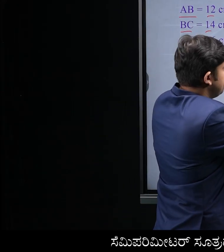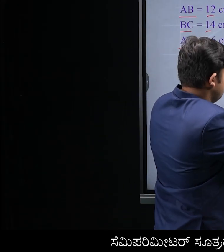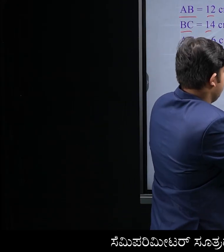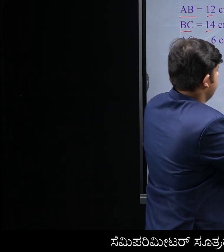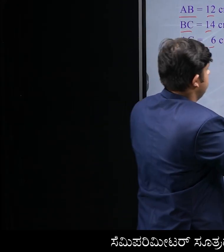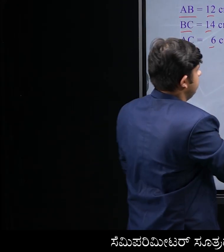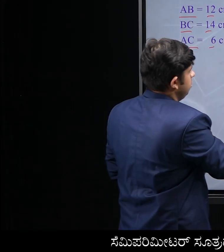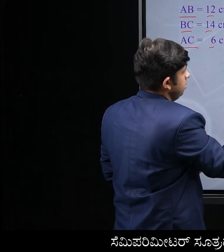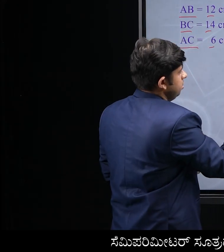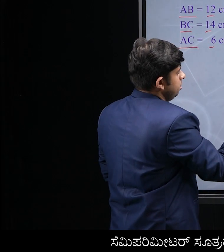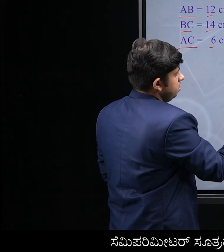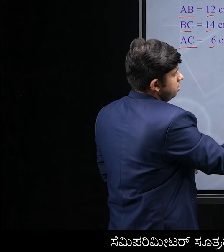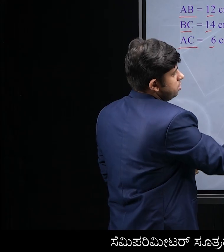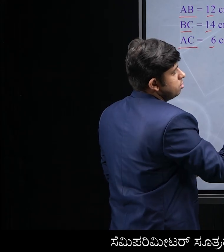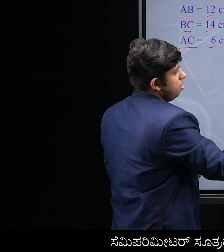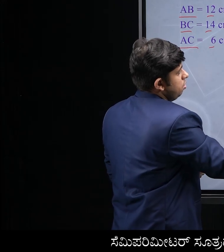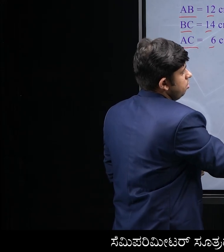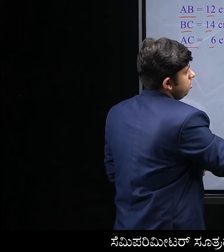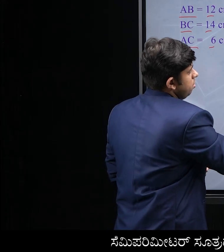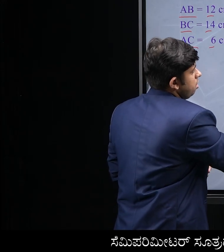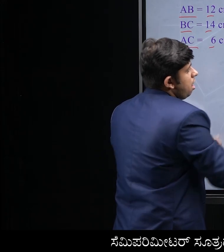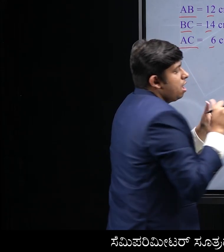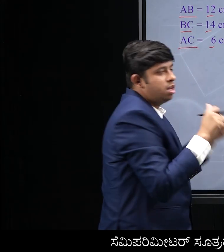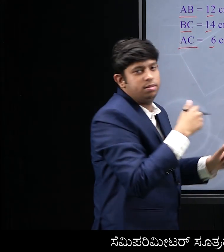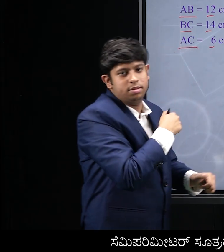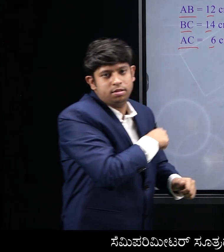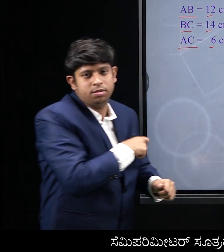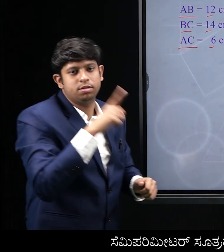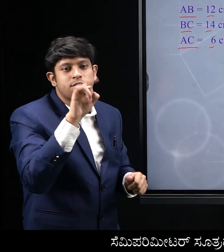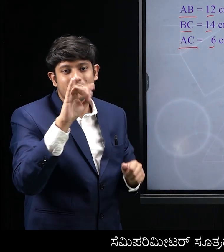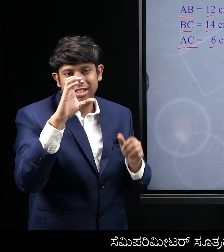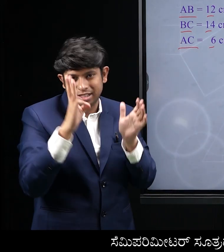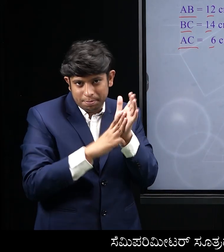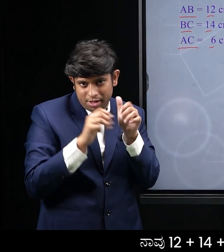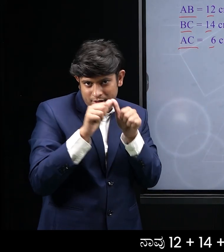ಸಮೀಪರಿ ಮೀಟರ್. ಸೂತ್ರದಲ್ಲಿ ಎಲ್ಲ ಮೌಲ್ಯಗಳನ್ನು ಬದಲಿಸುವ ಮೂಲಕ ನಾವು